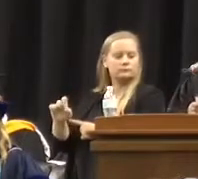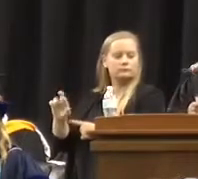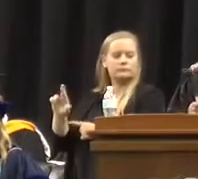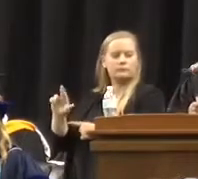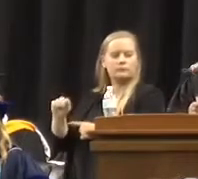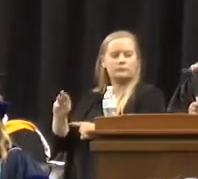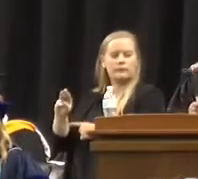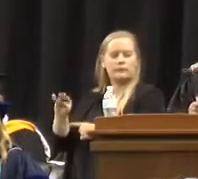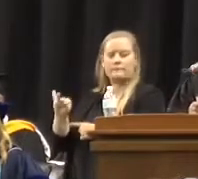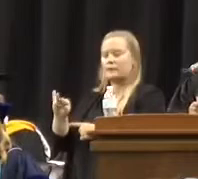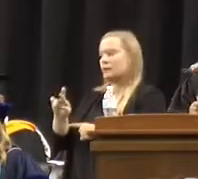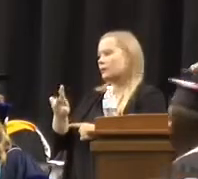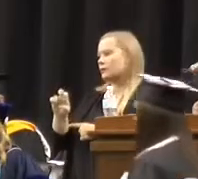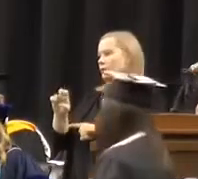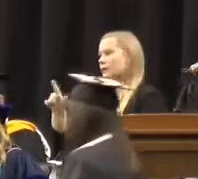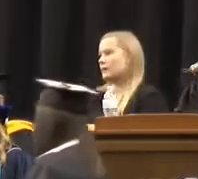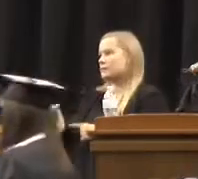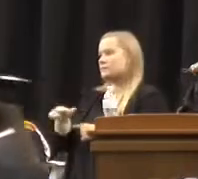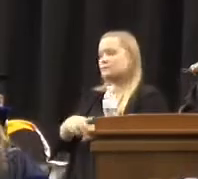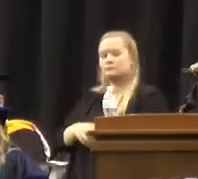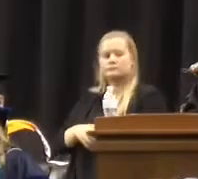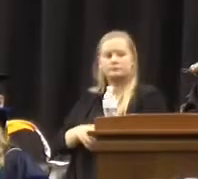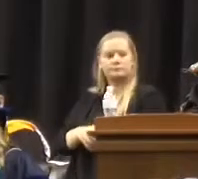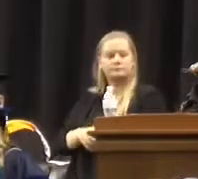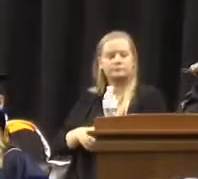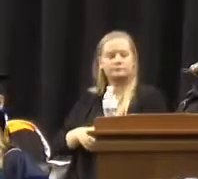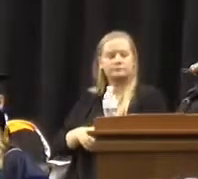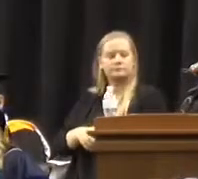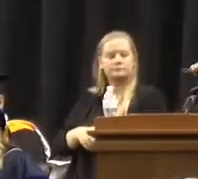Alexa Michelle Ramirez.